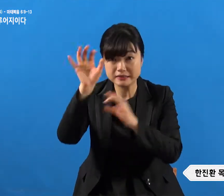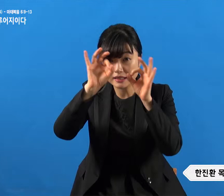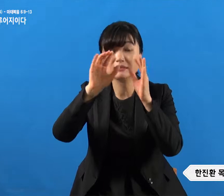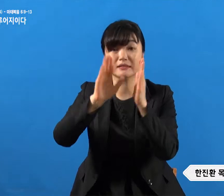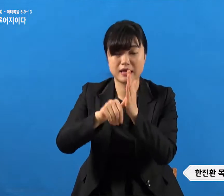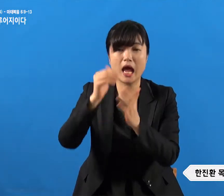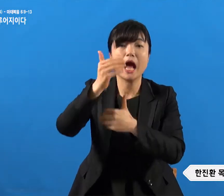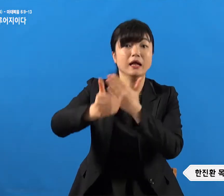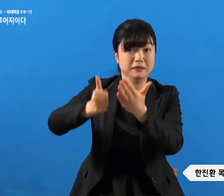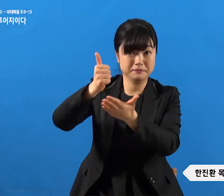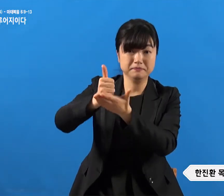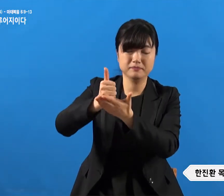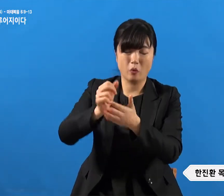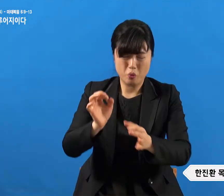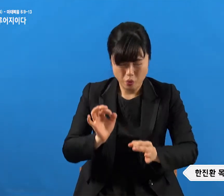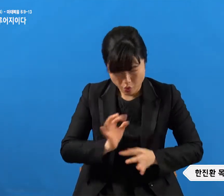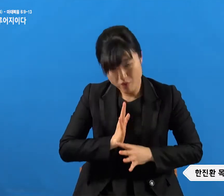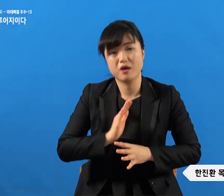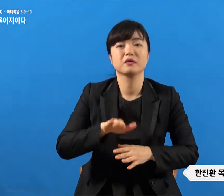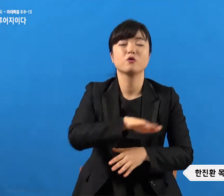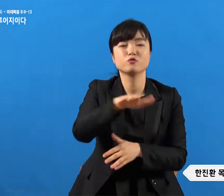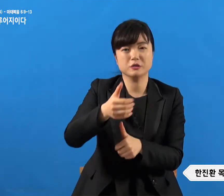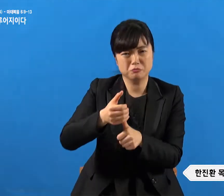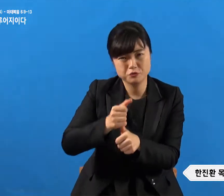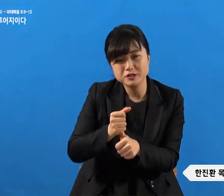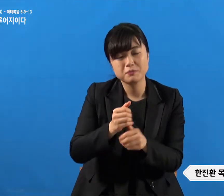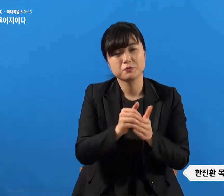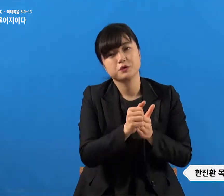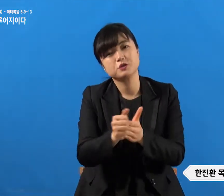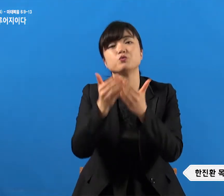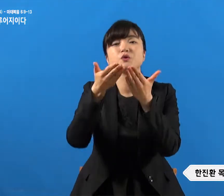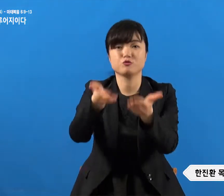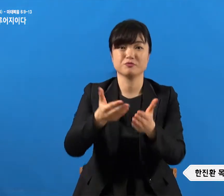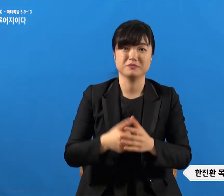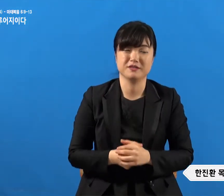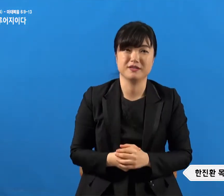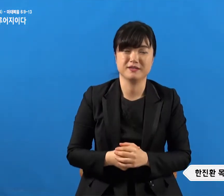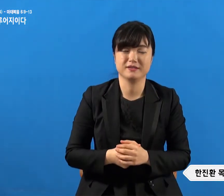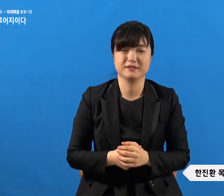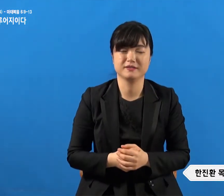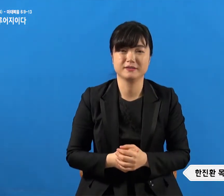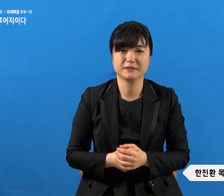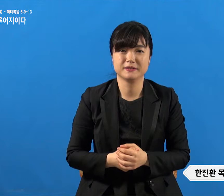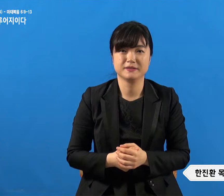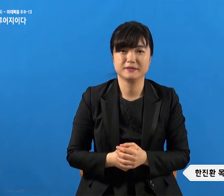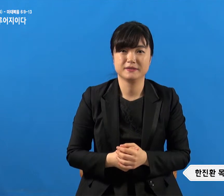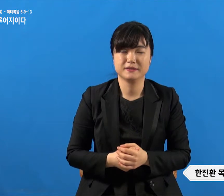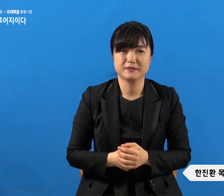때 하나님은 놀랍게 우리를 붙들고 인도해 주실 것입니다.